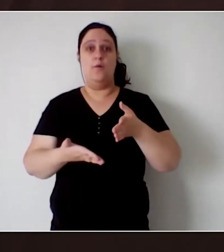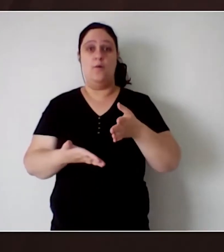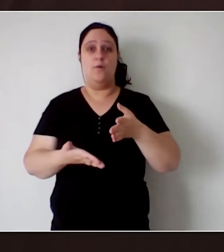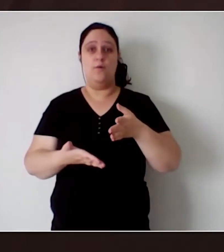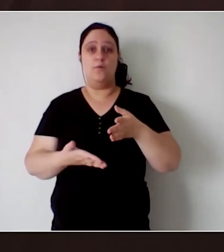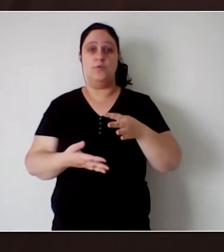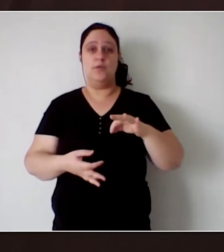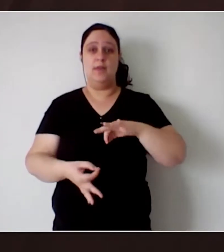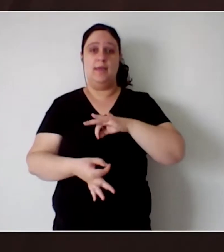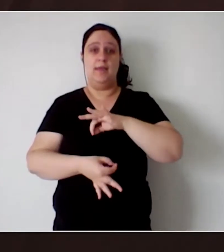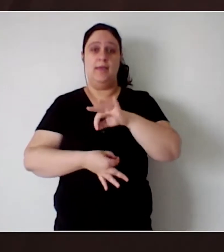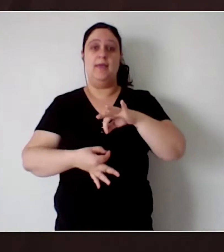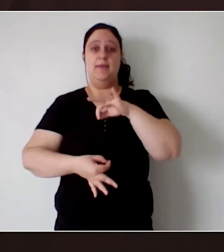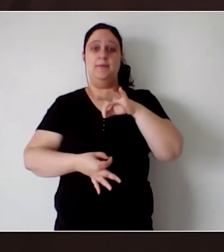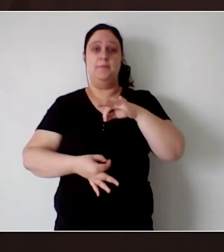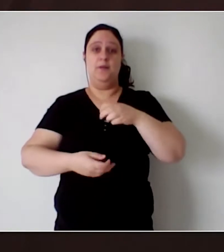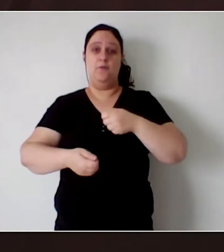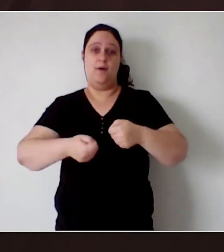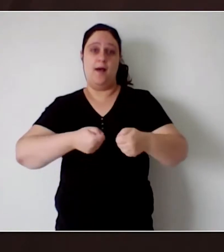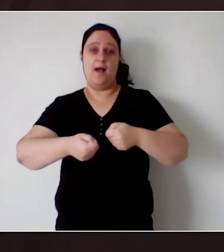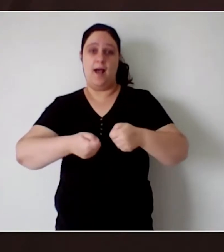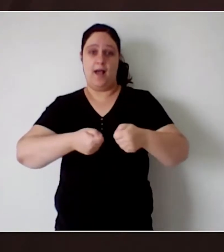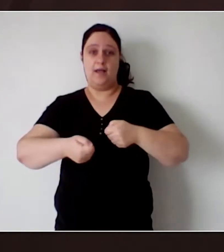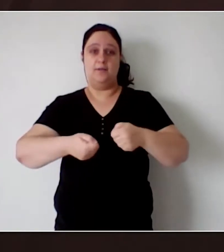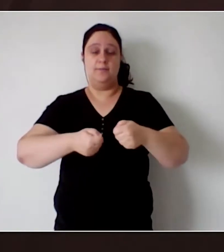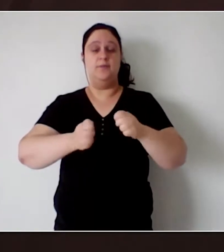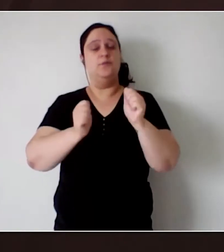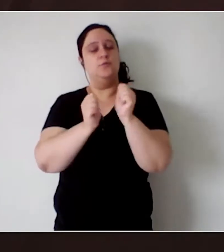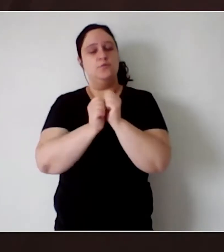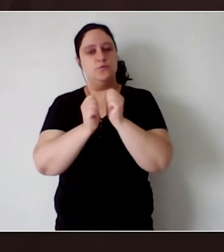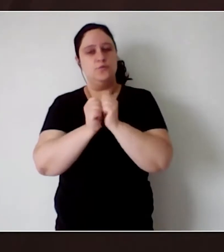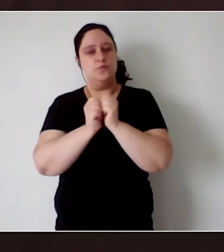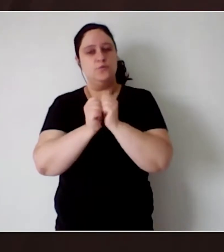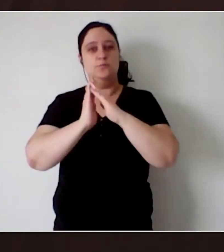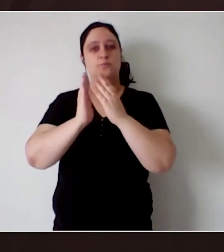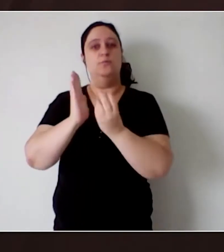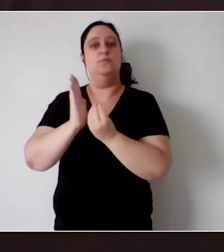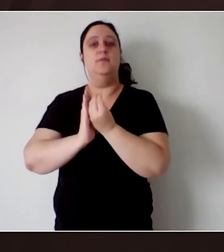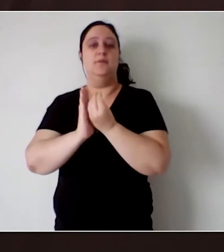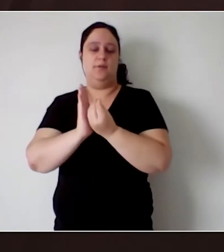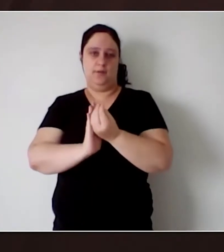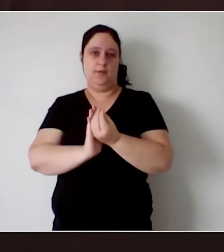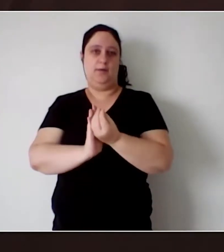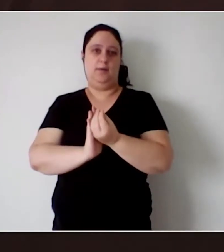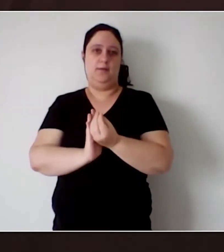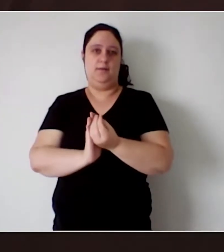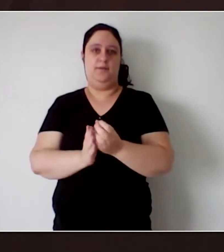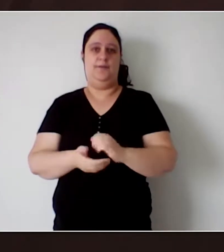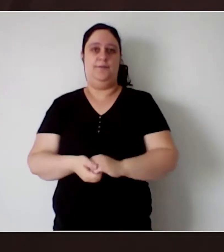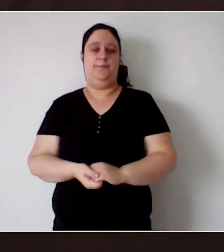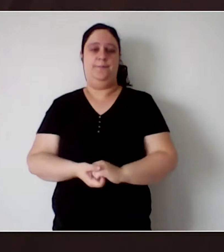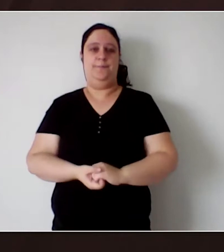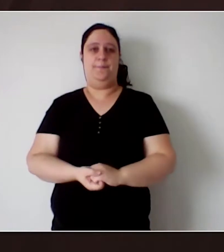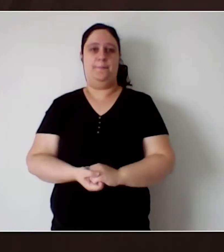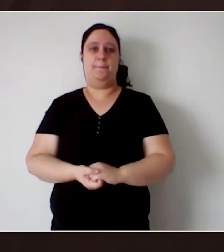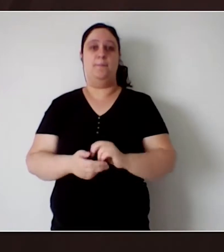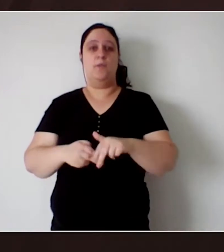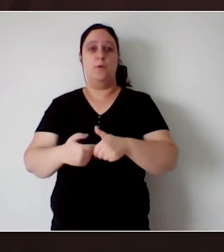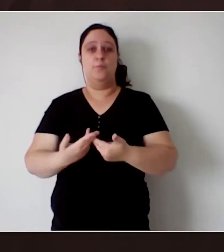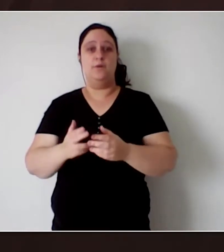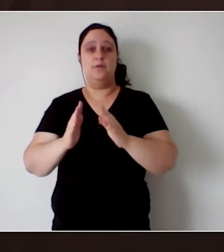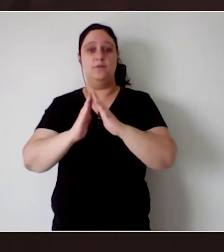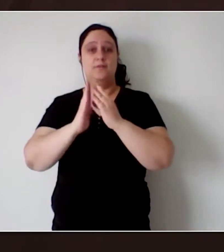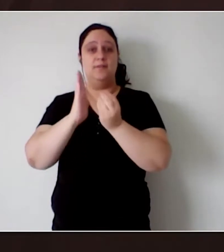administrador juntamente com a igreja. Ele administra usando a igreja. Por isso a igreja precisa cooperar